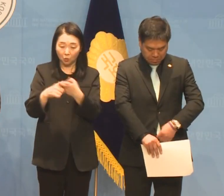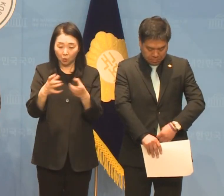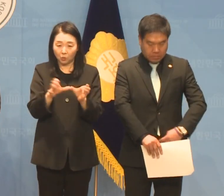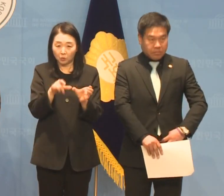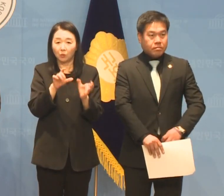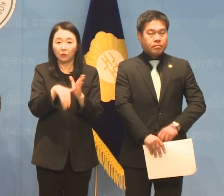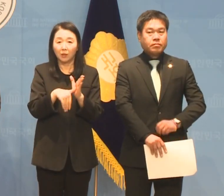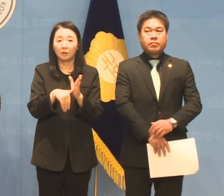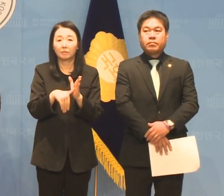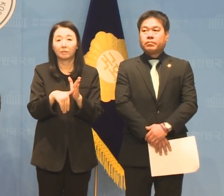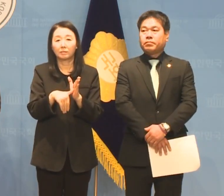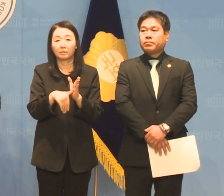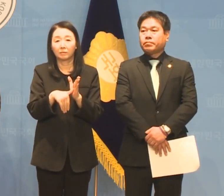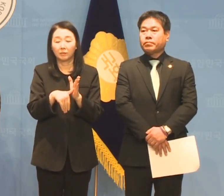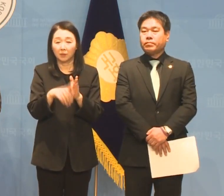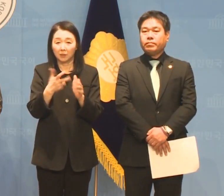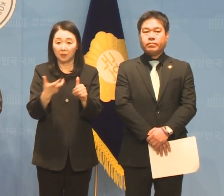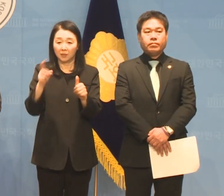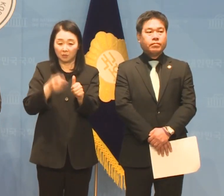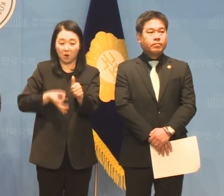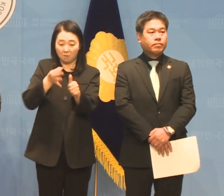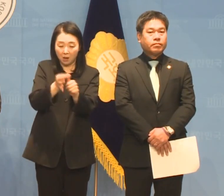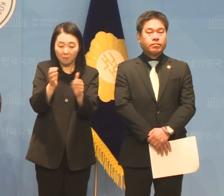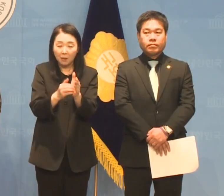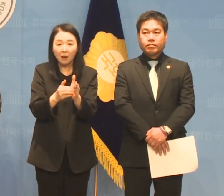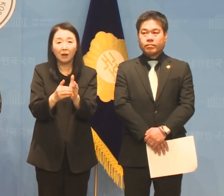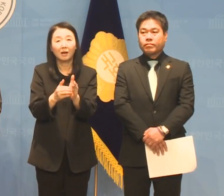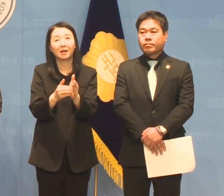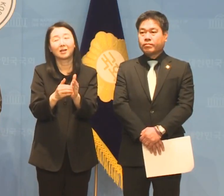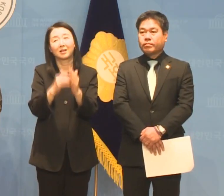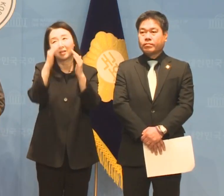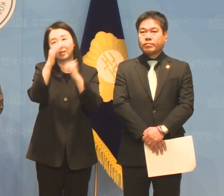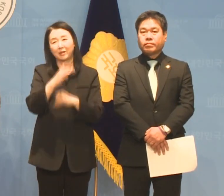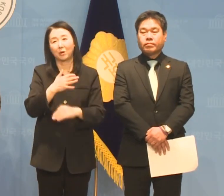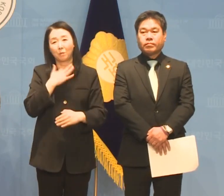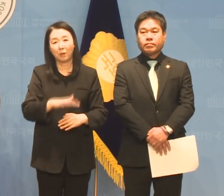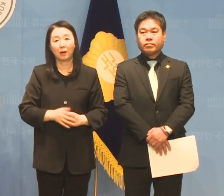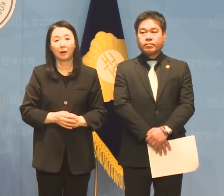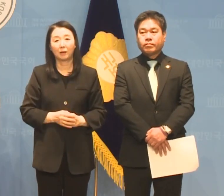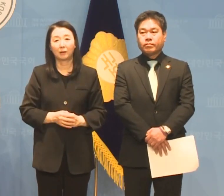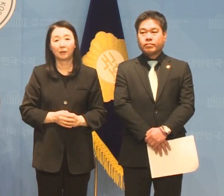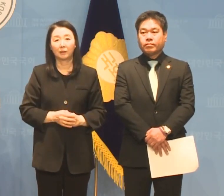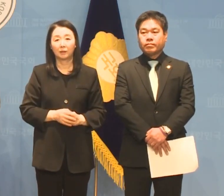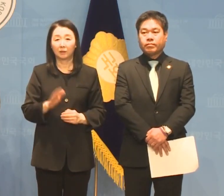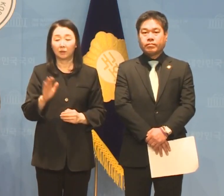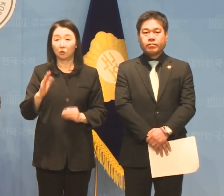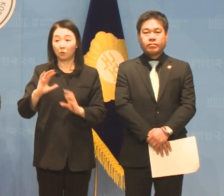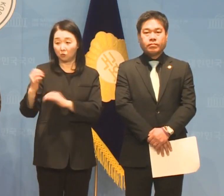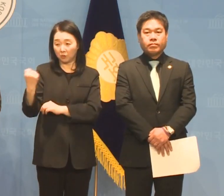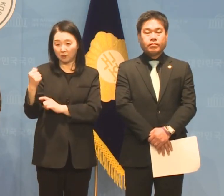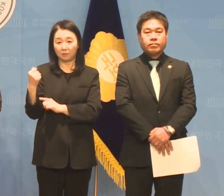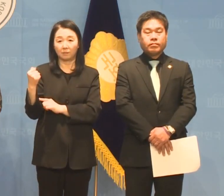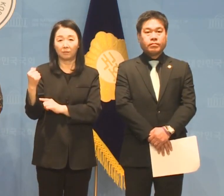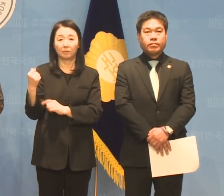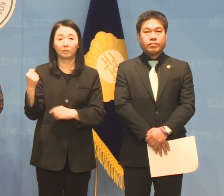70억을 지급했다라는 그 발언은 전혀 사실이 아닙니다. 최근에